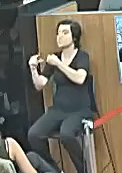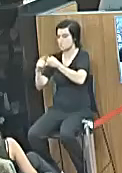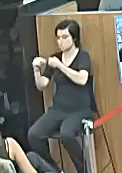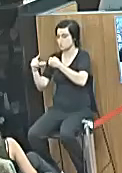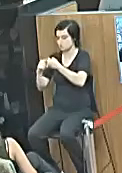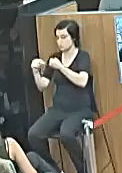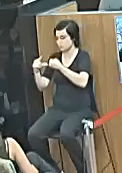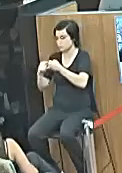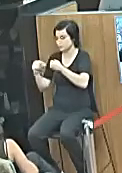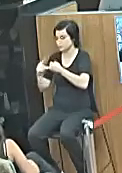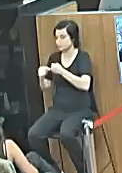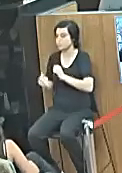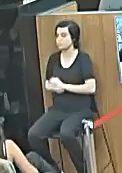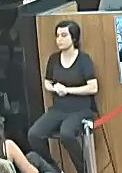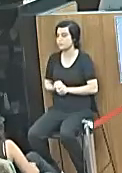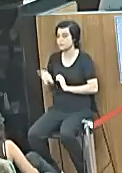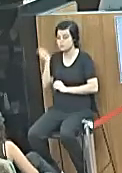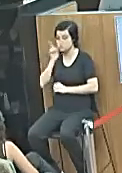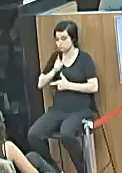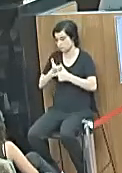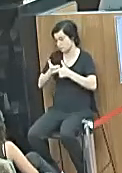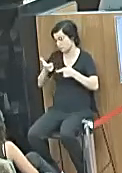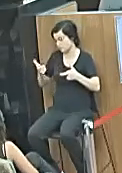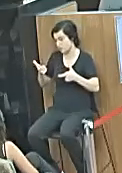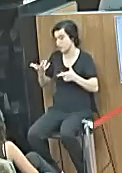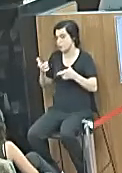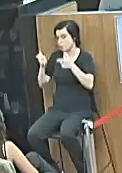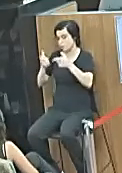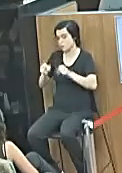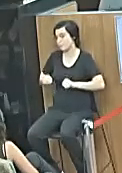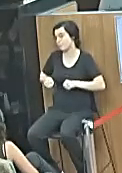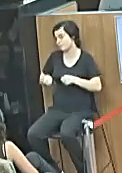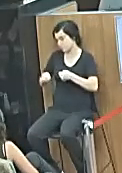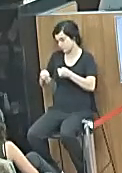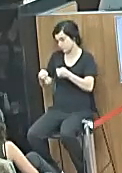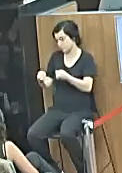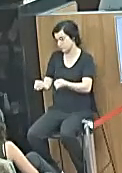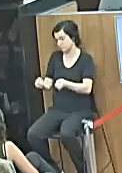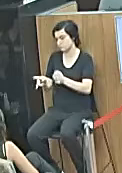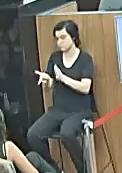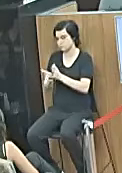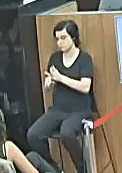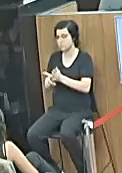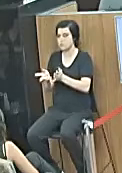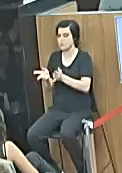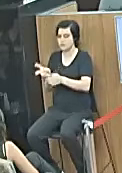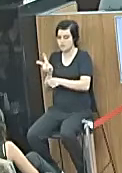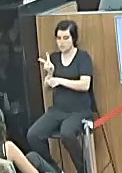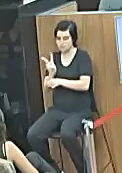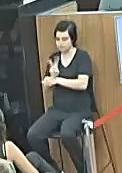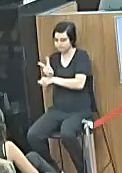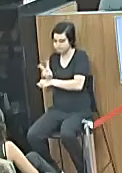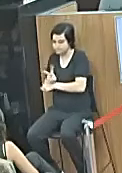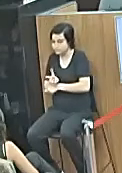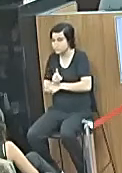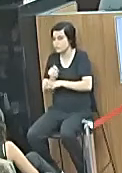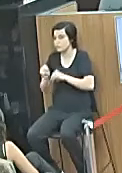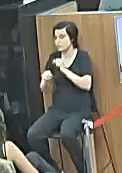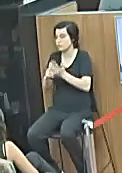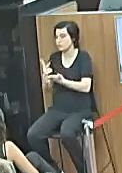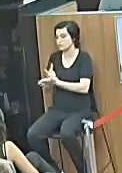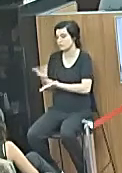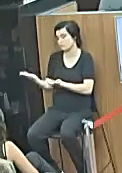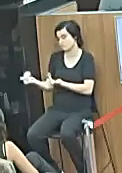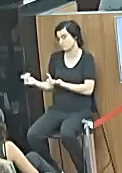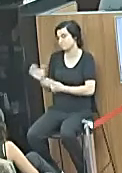potencializar a rede de proteção no enfrentamento de vigilância sexual contra crianças e adolescentes